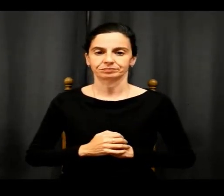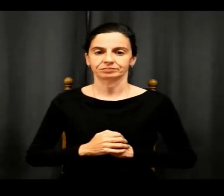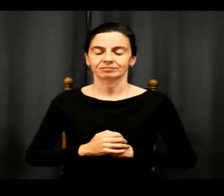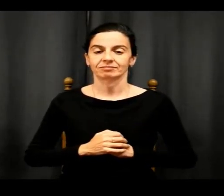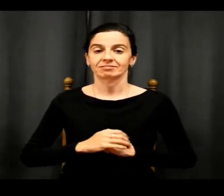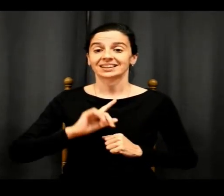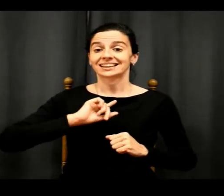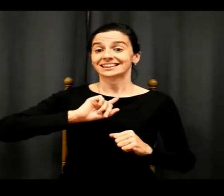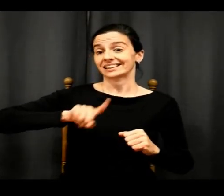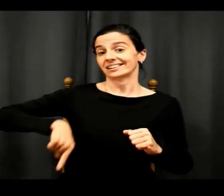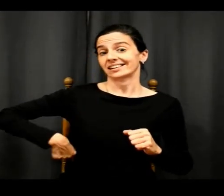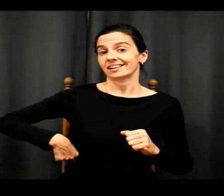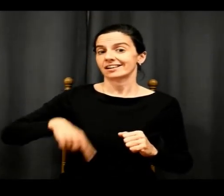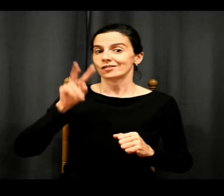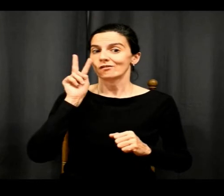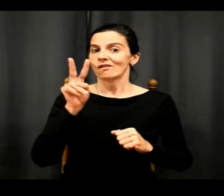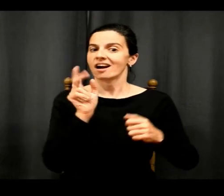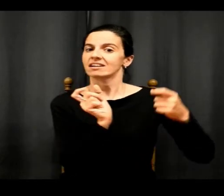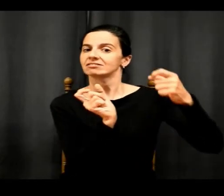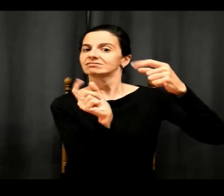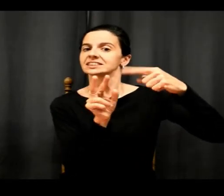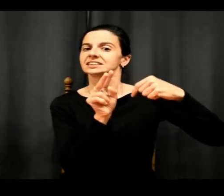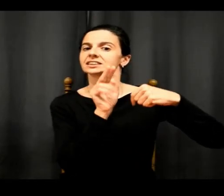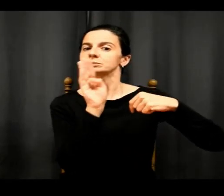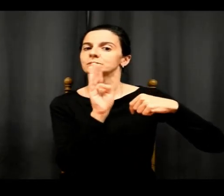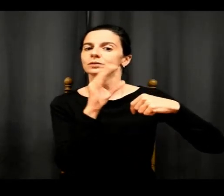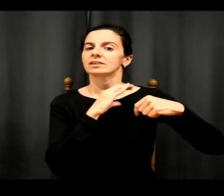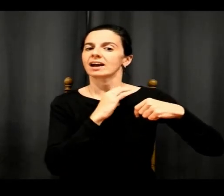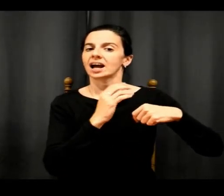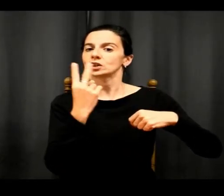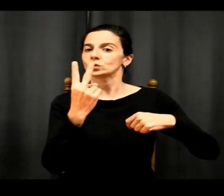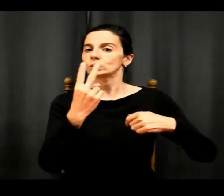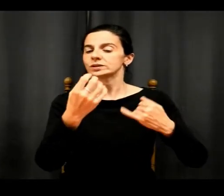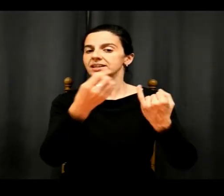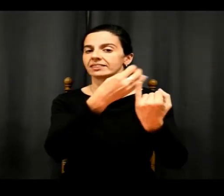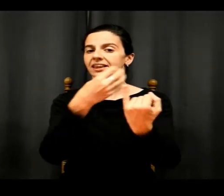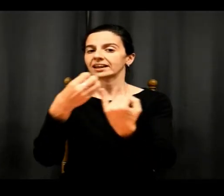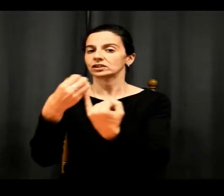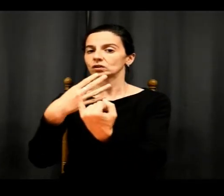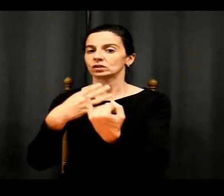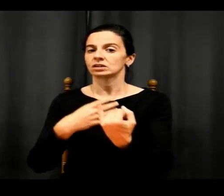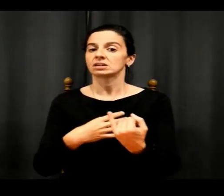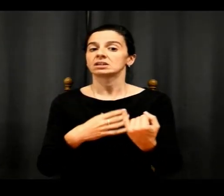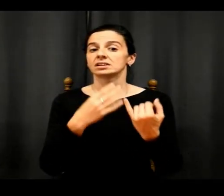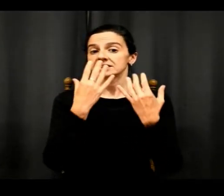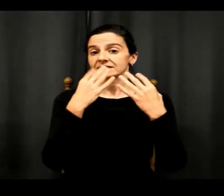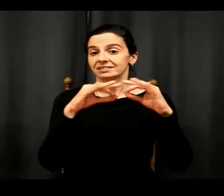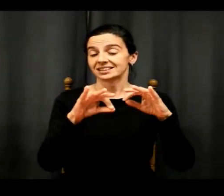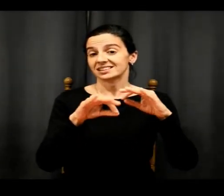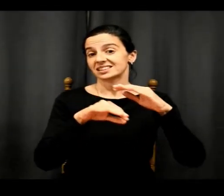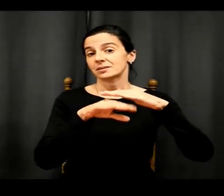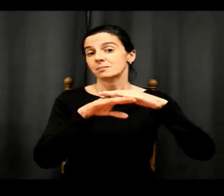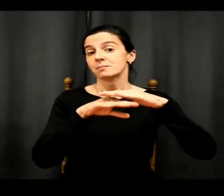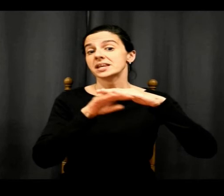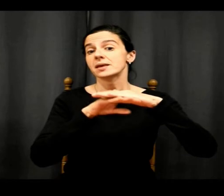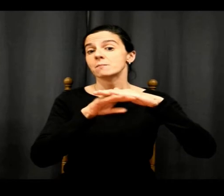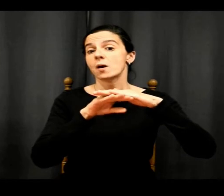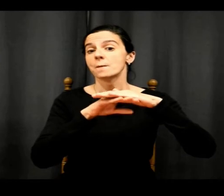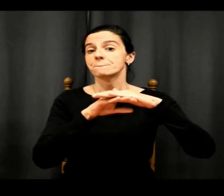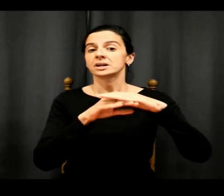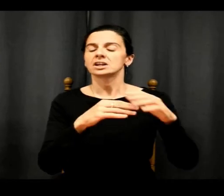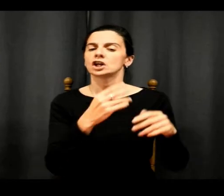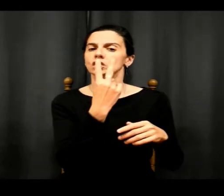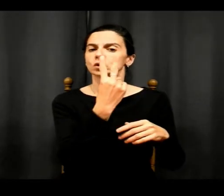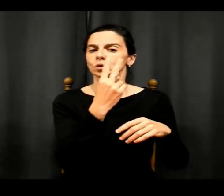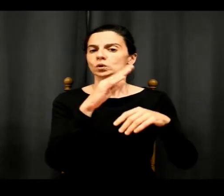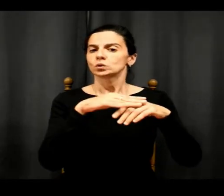Enfin, il y a là 2 indicateurs prévus. Ce sont au moins 2 des 3 objectifs qui doivent être cohérents